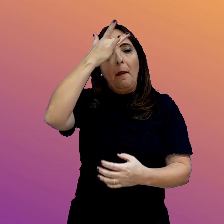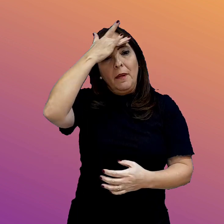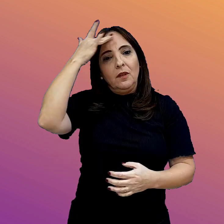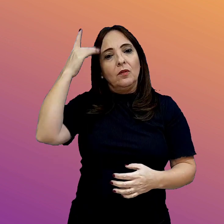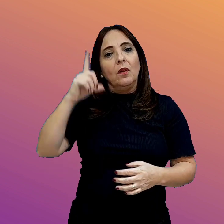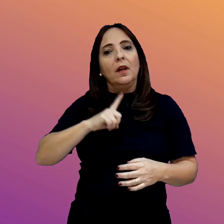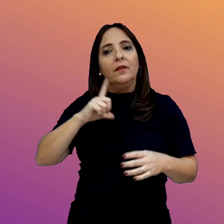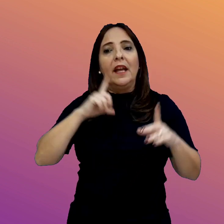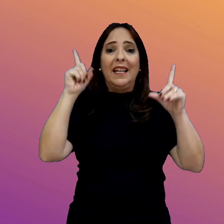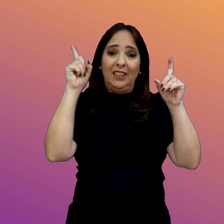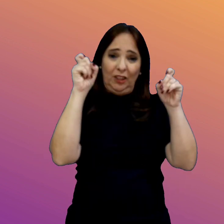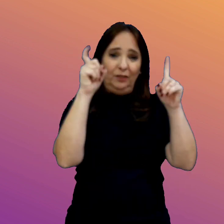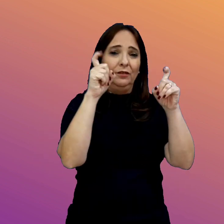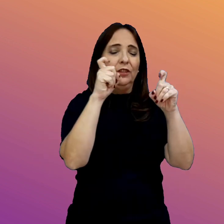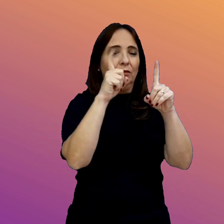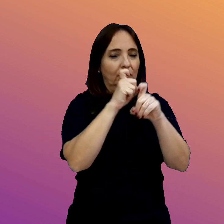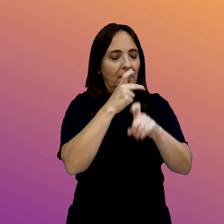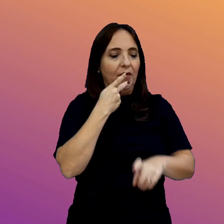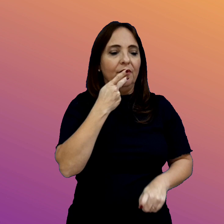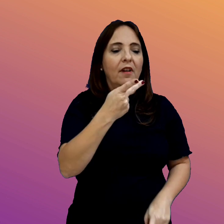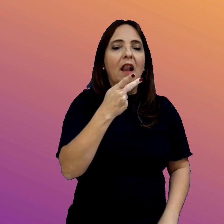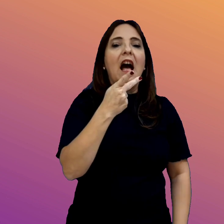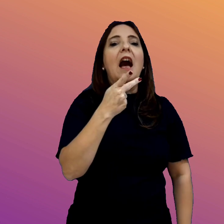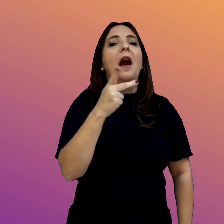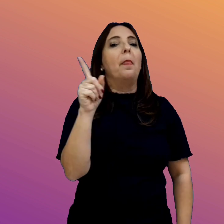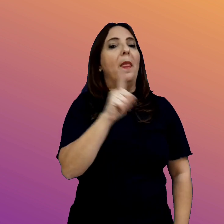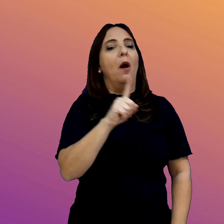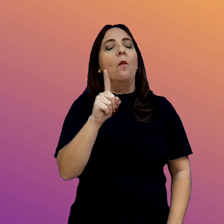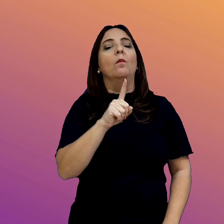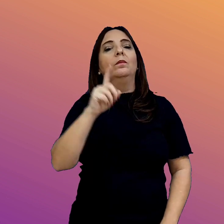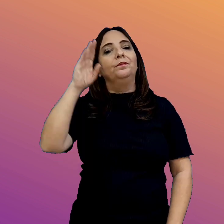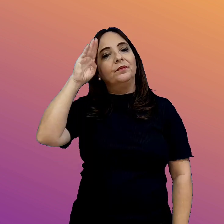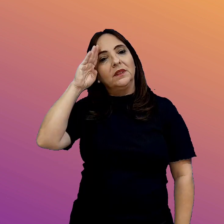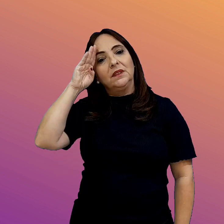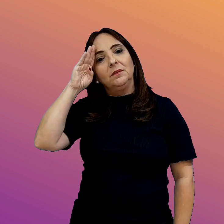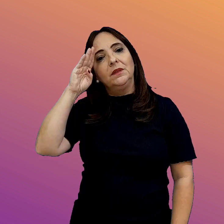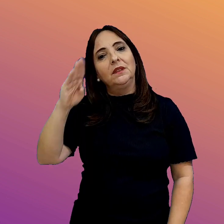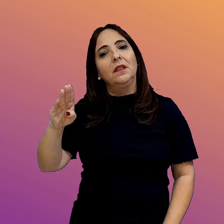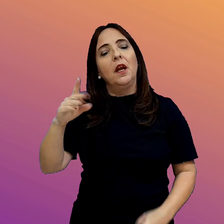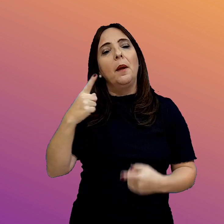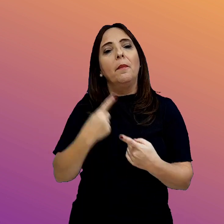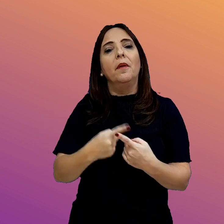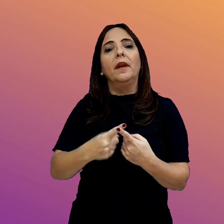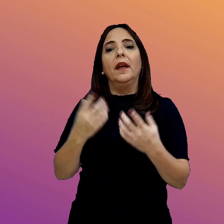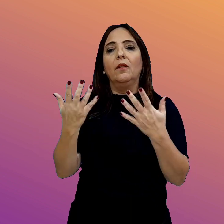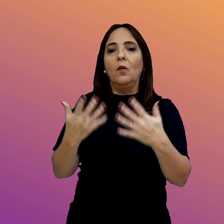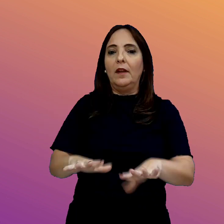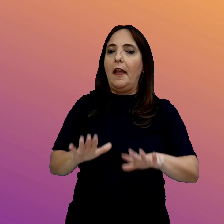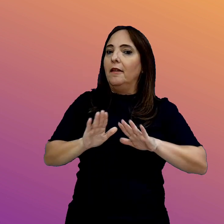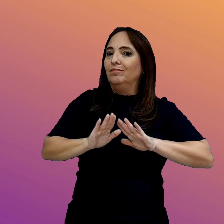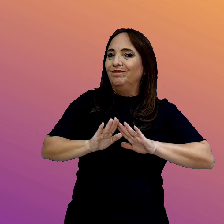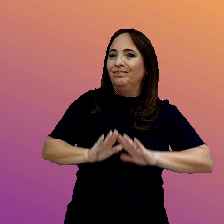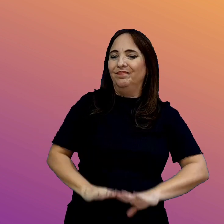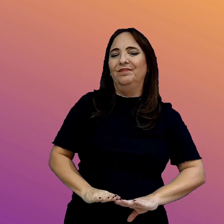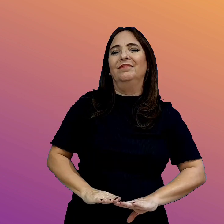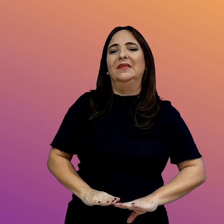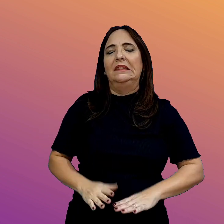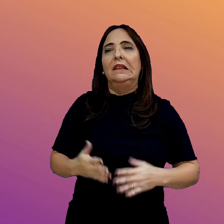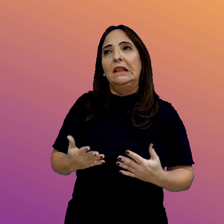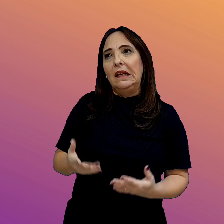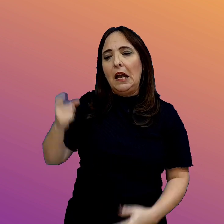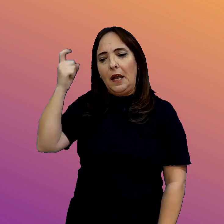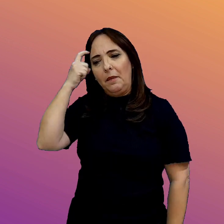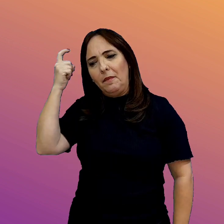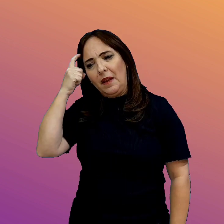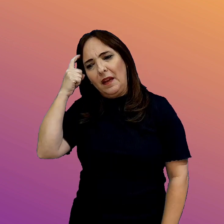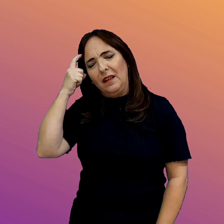seu filho, principalmente por não querer ser frustrado, né? Ah, será que meu filho não vai gostar de mim, vai deixar